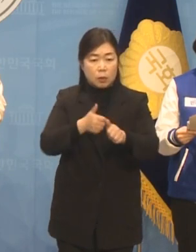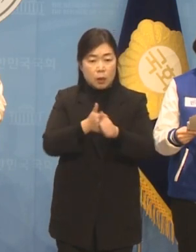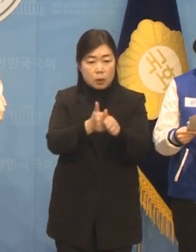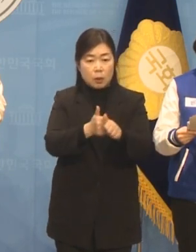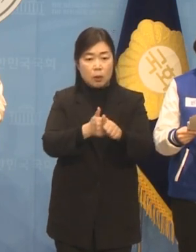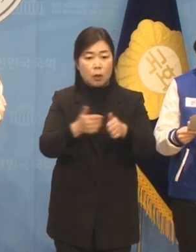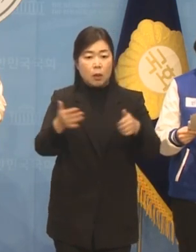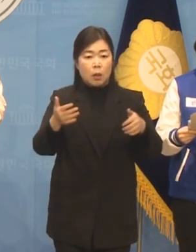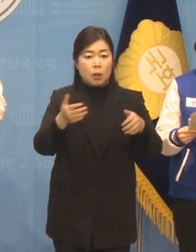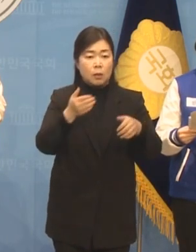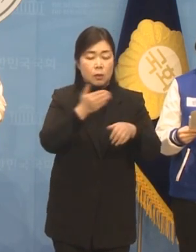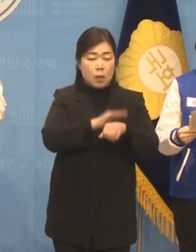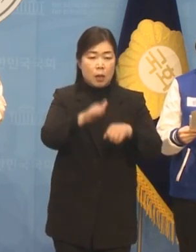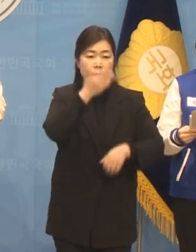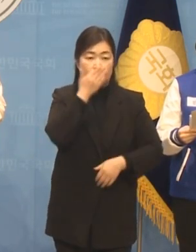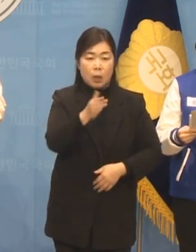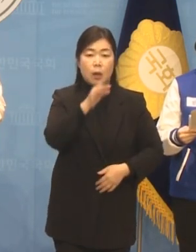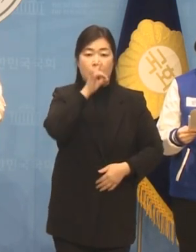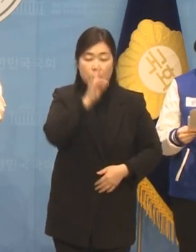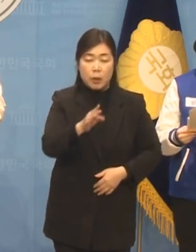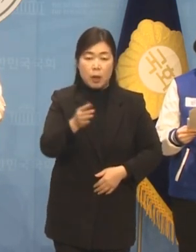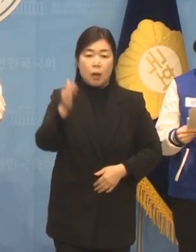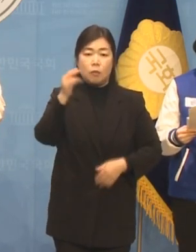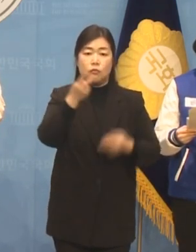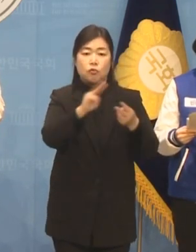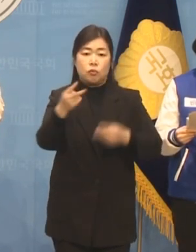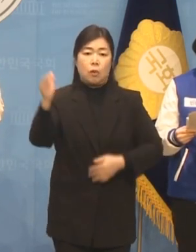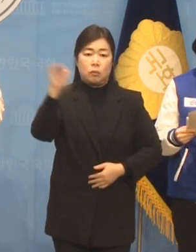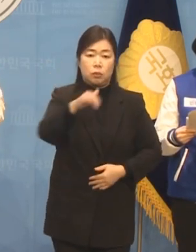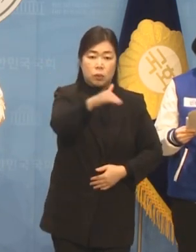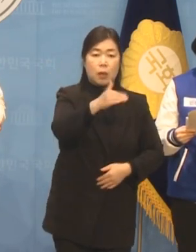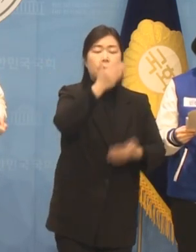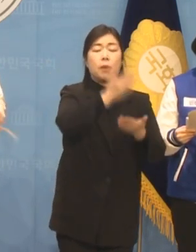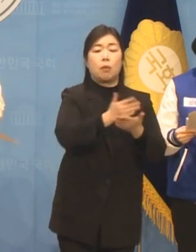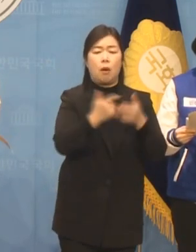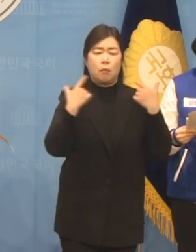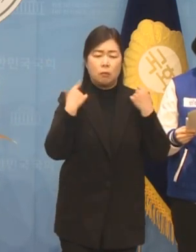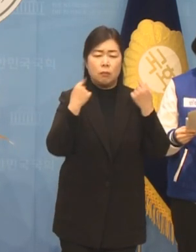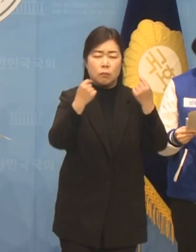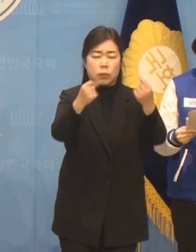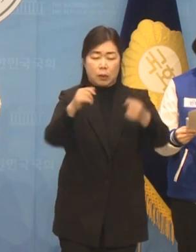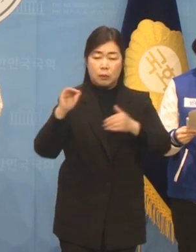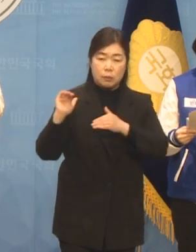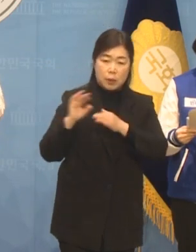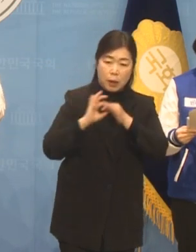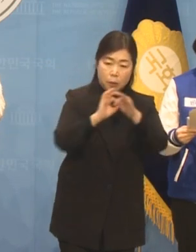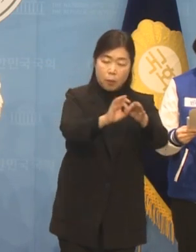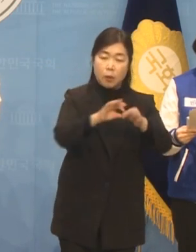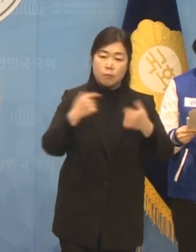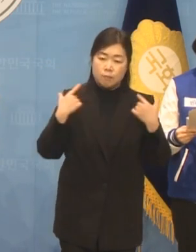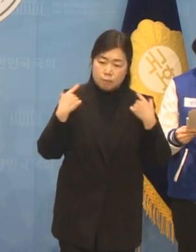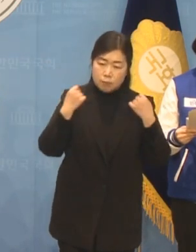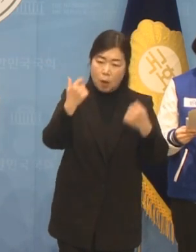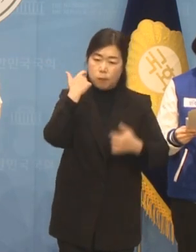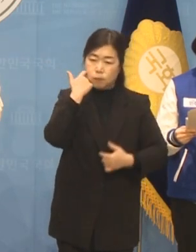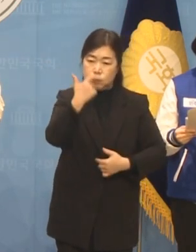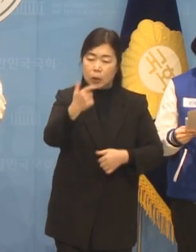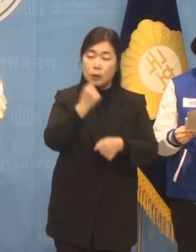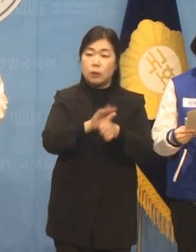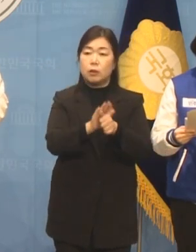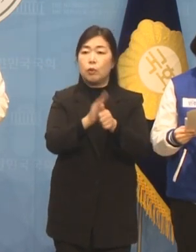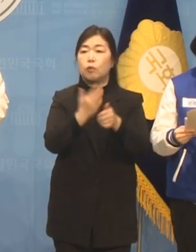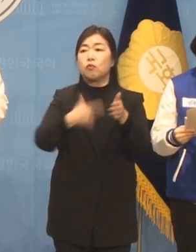이런 대중소기업 간 상생협력을 통한 혁신성장지원법으로서의 상생협력법 개정 등을 22대 국회에서 추진하자는